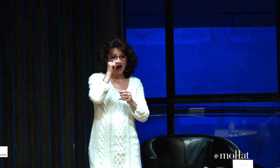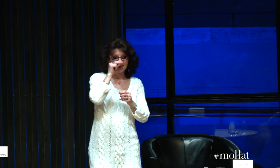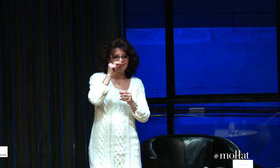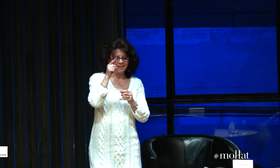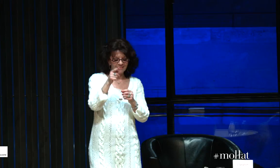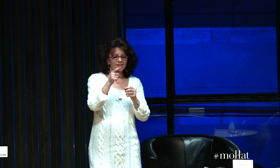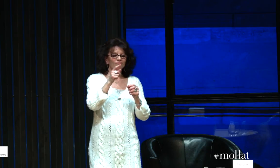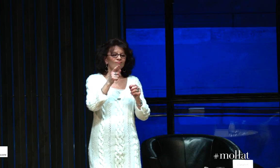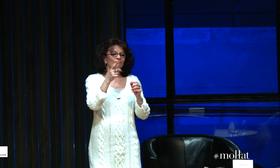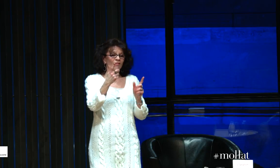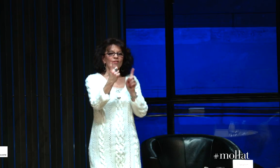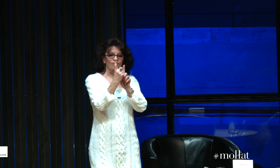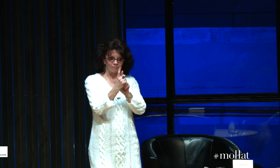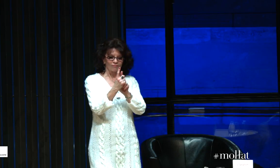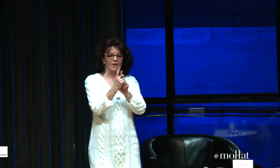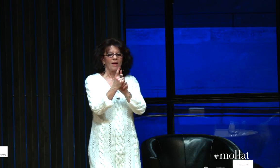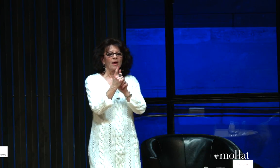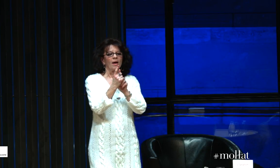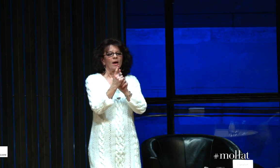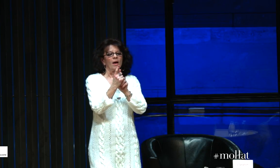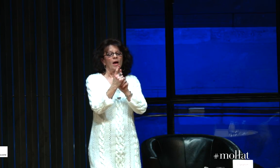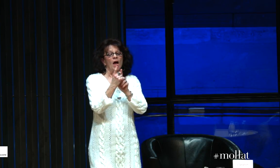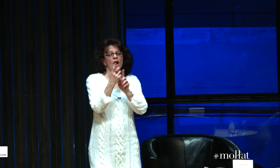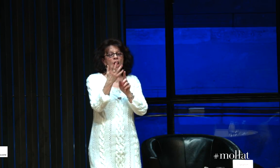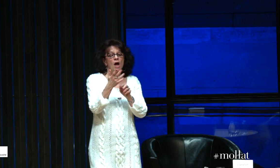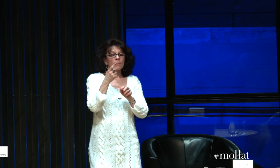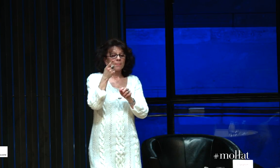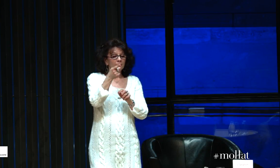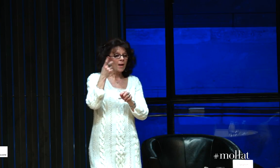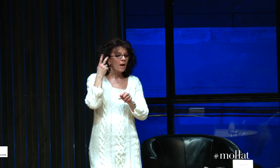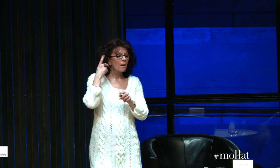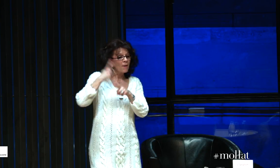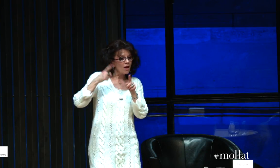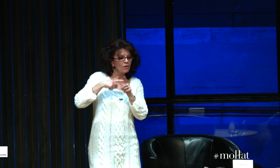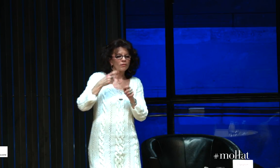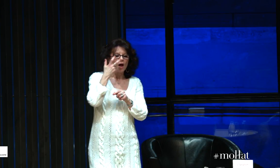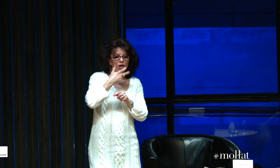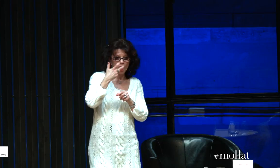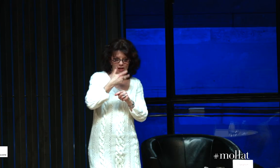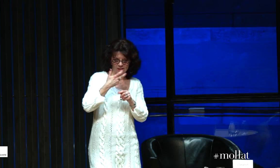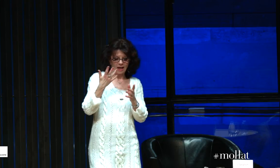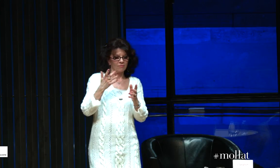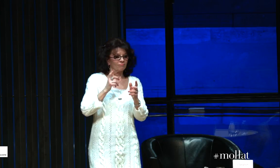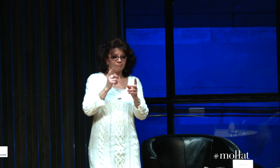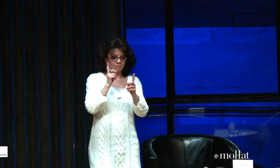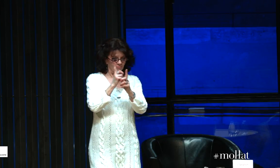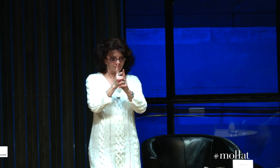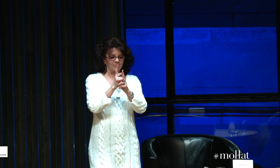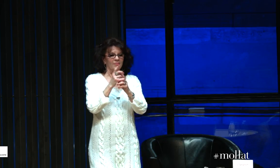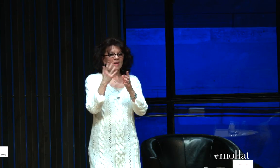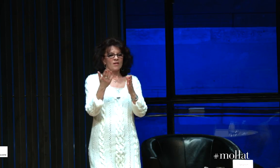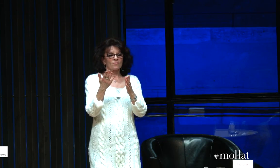vous avoue que j'ai rencontré un jeune homme qui venait de Nantes. Nous sommes tombés amoureux. Il